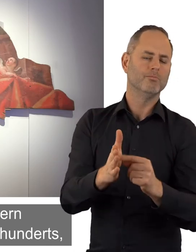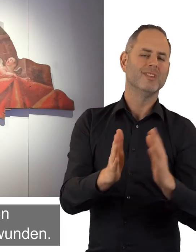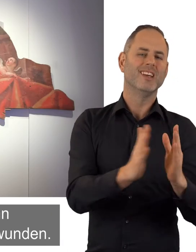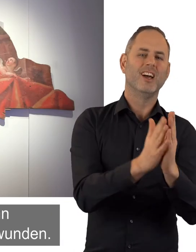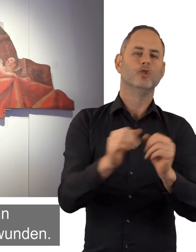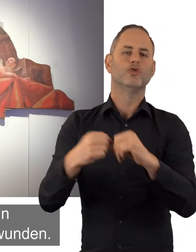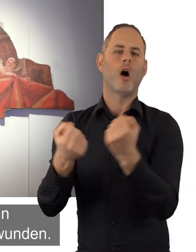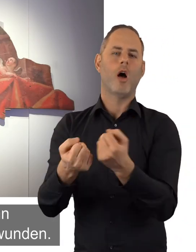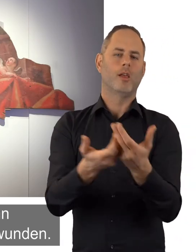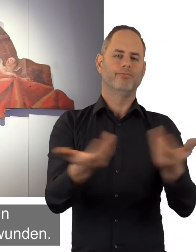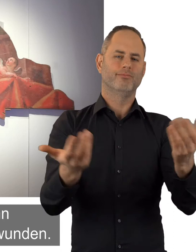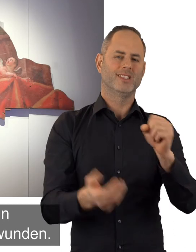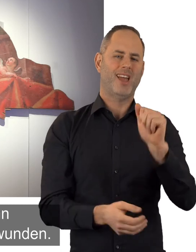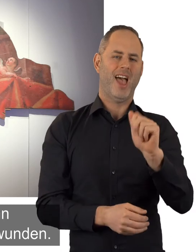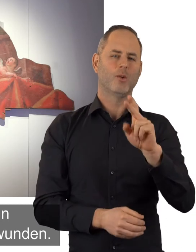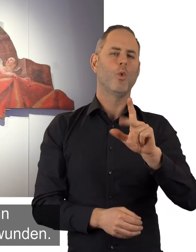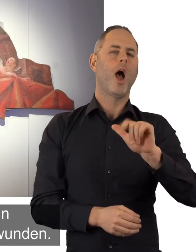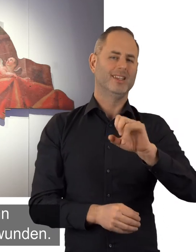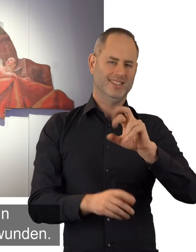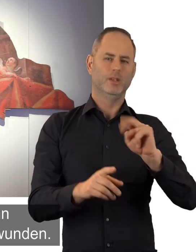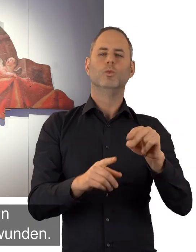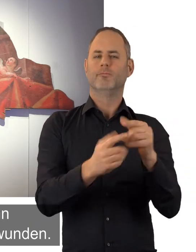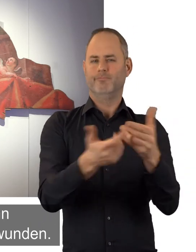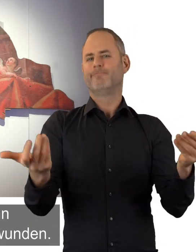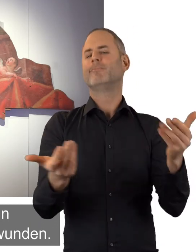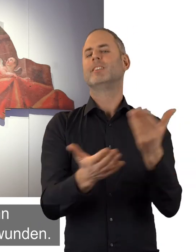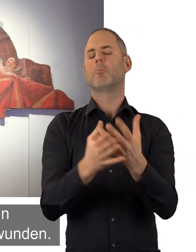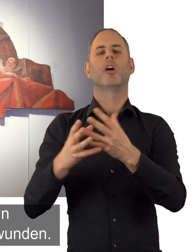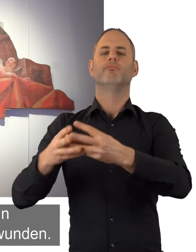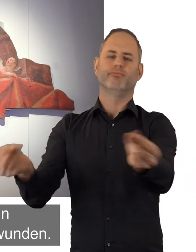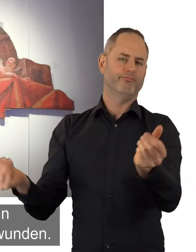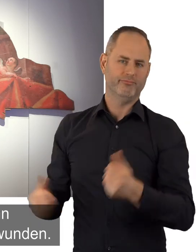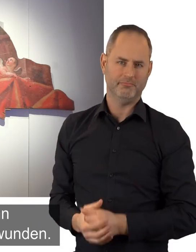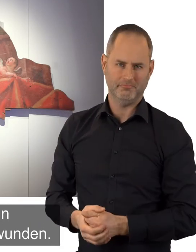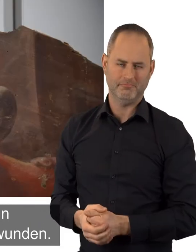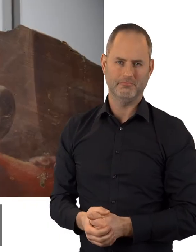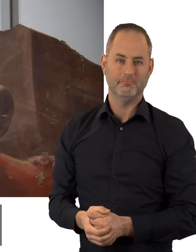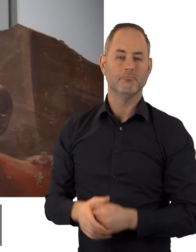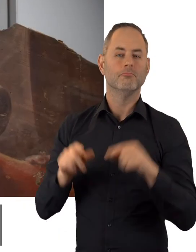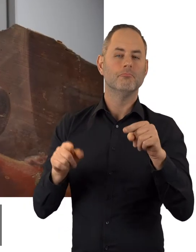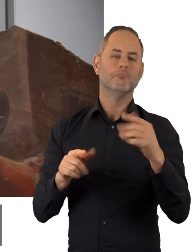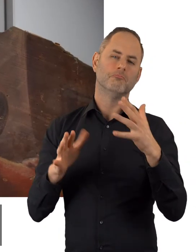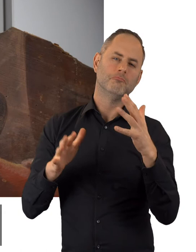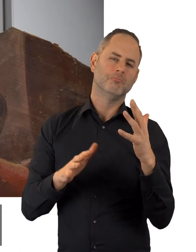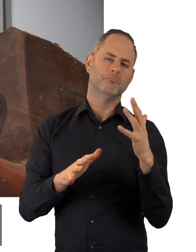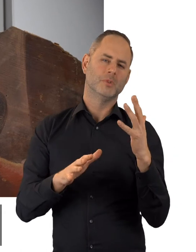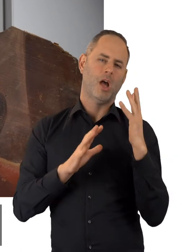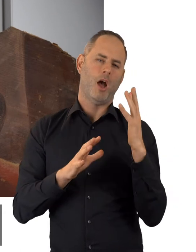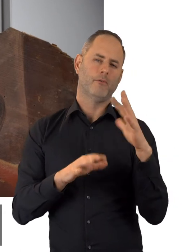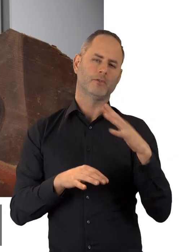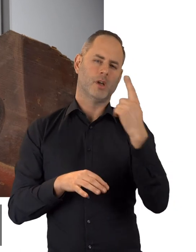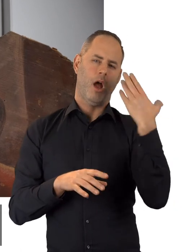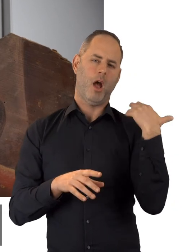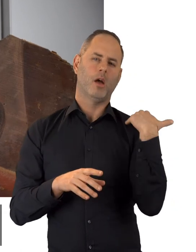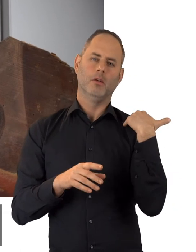Jahrhunderts vor allen Dingen, aber dann nach der Säkularisation verschwunden und hat erst so in den letzten 10,